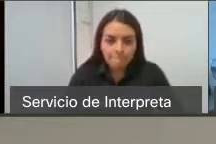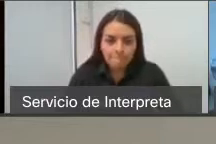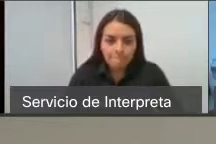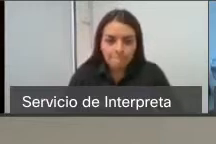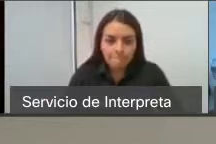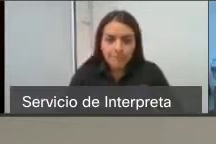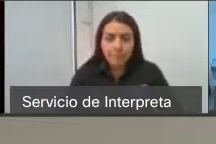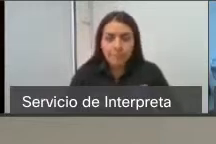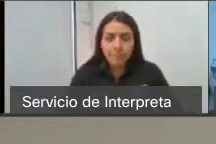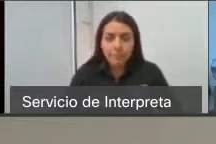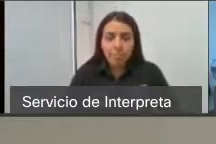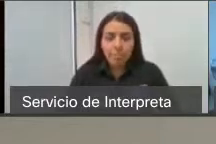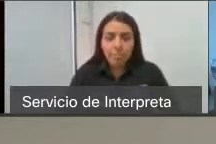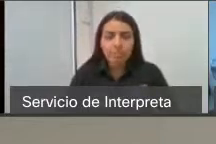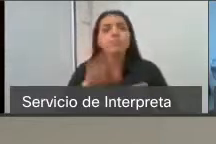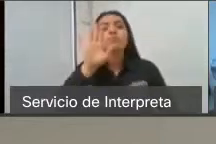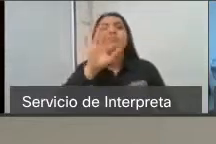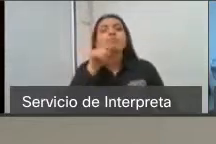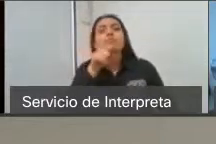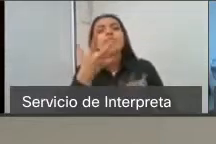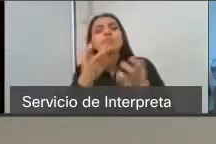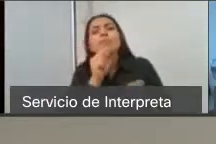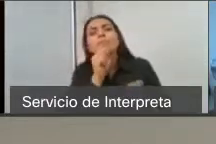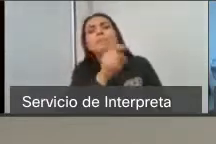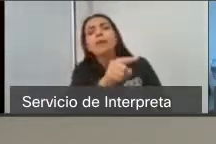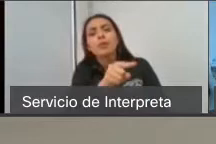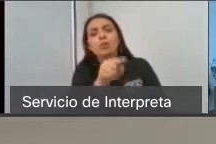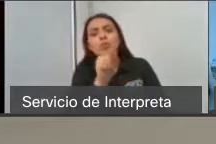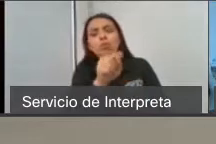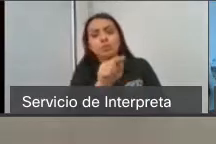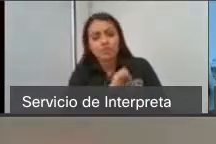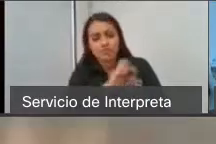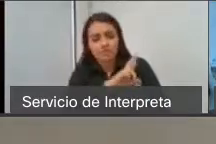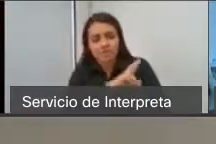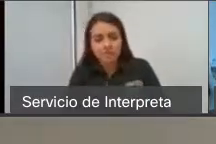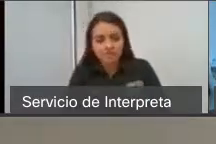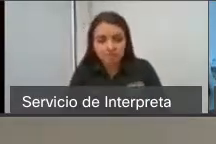Yo quiero hacerle una pregunta a Edith. Es que